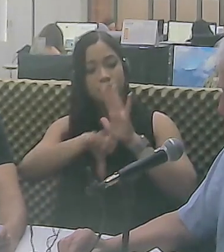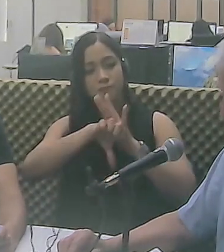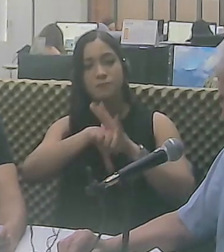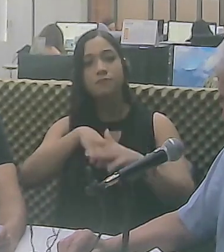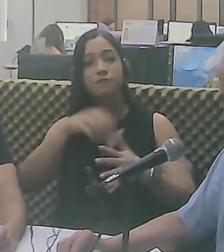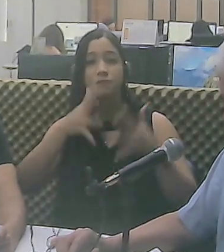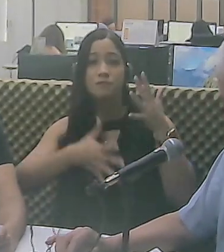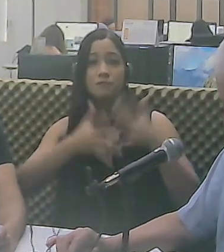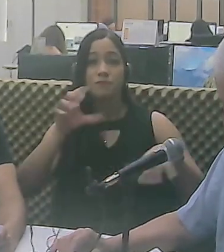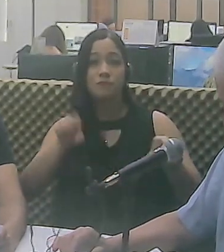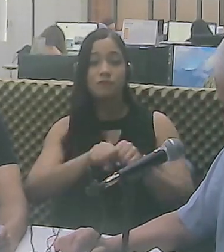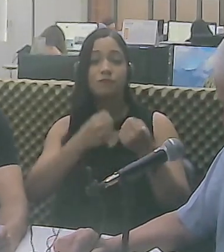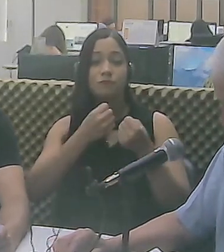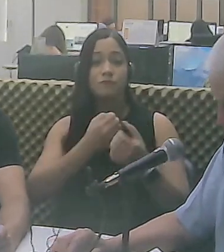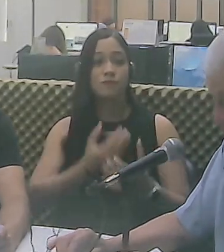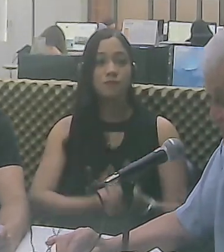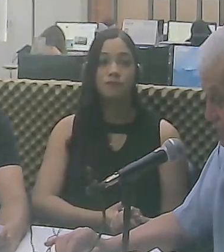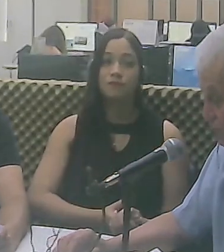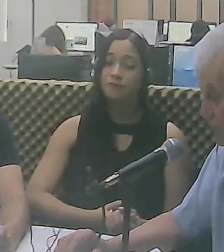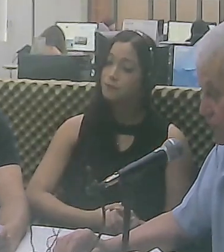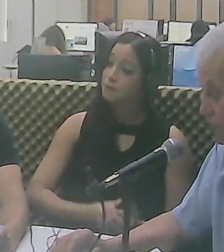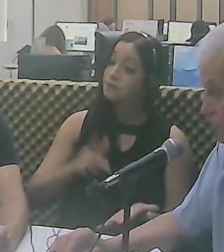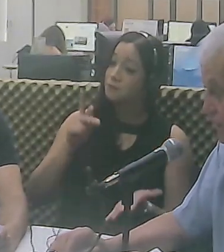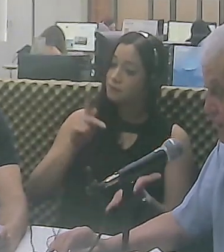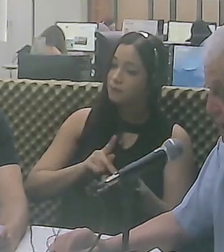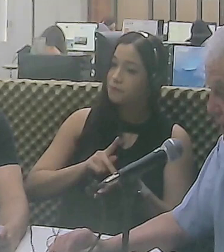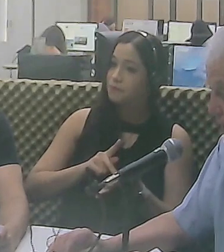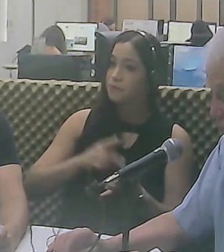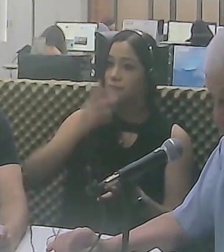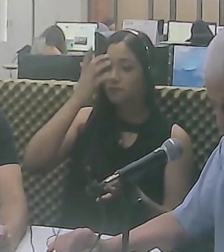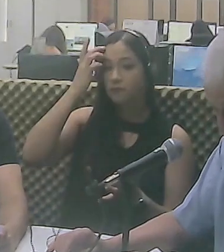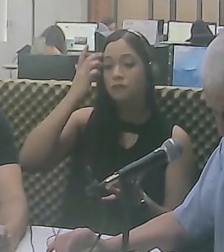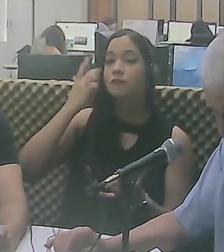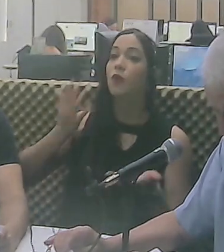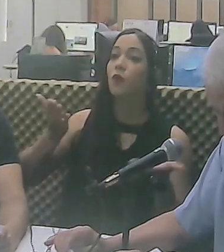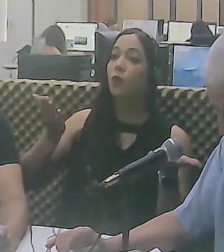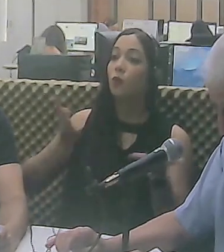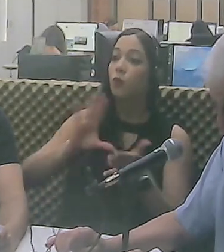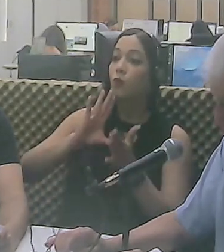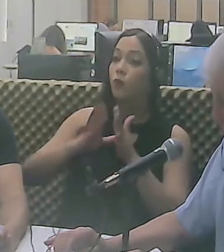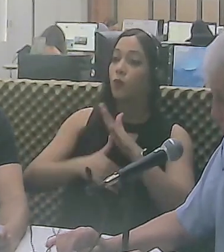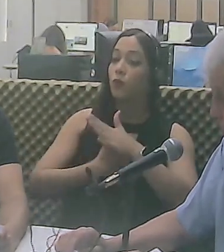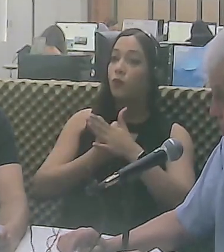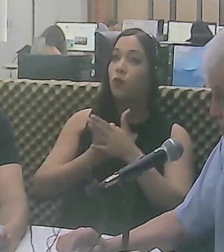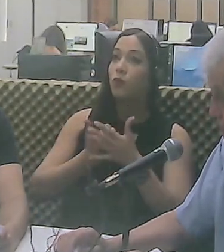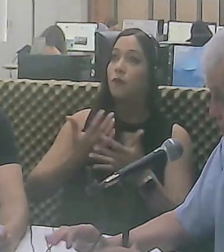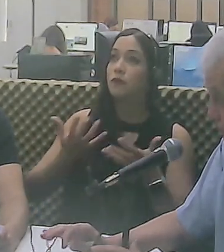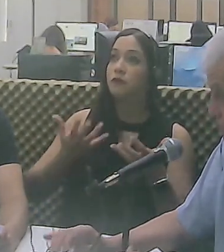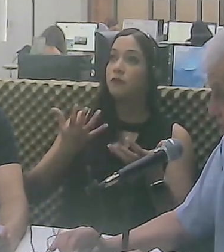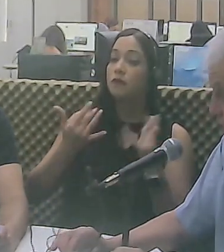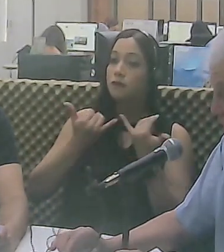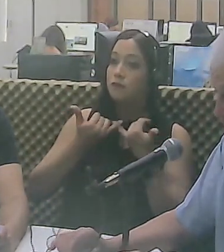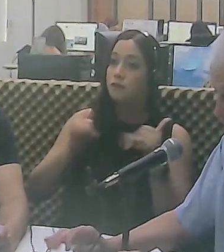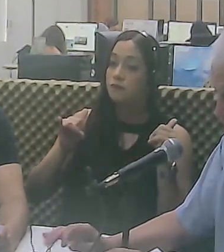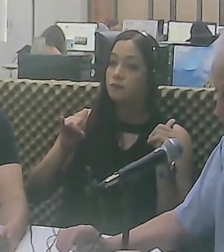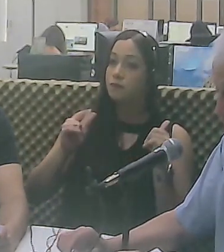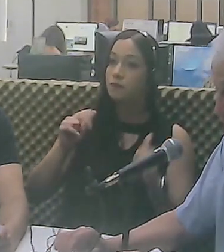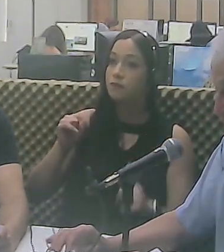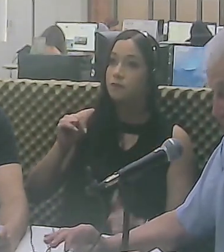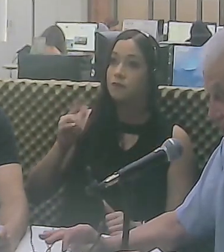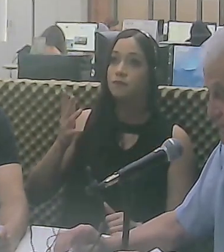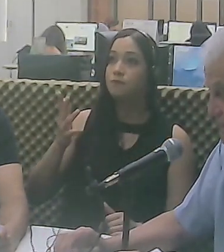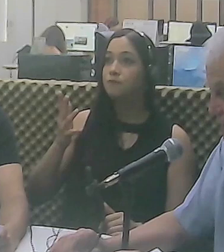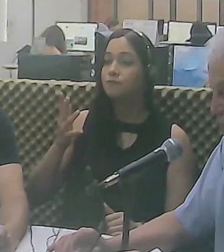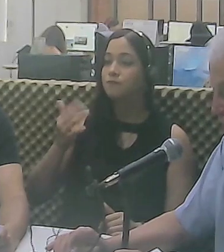e danos ao patrimônio público sim sem dúvida nenhuma é hoje o furto de fios né tá